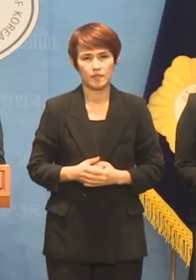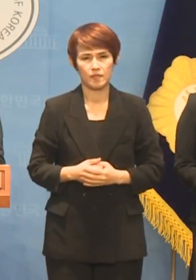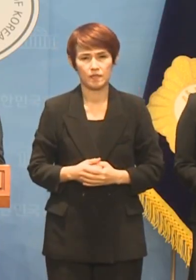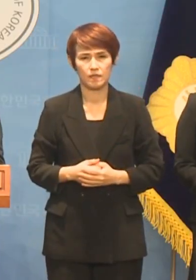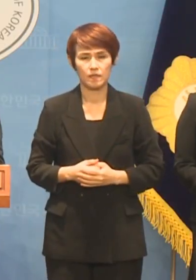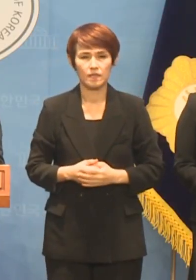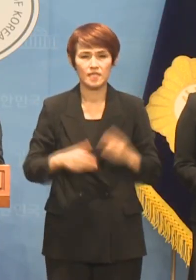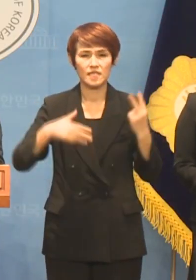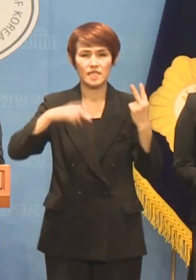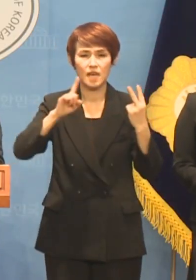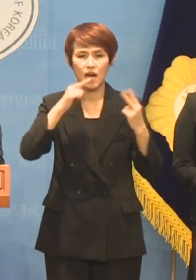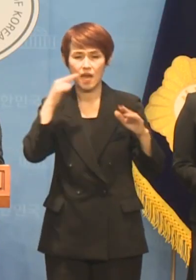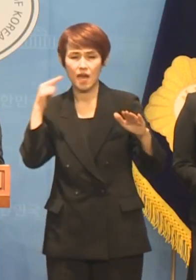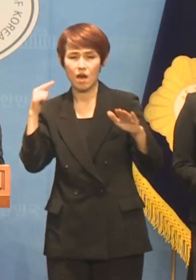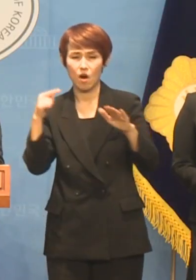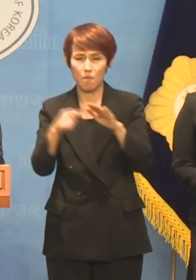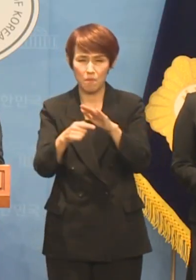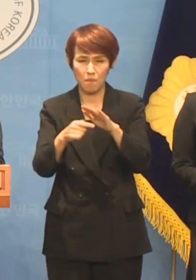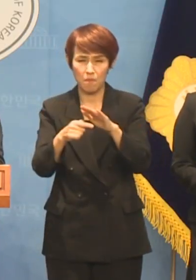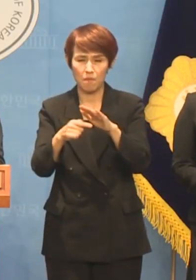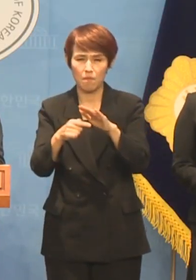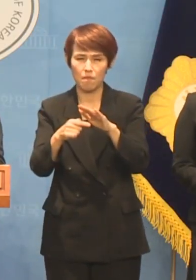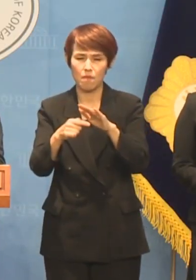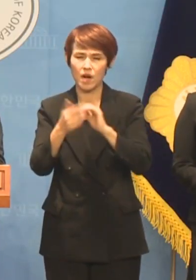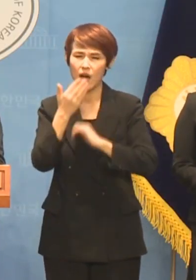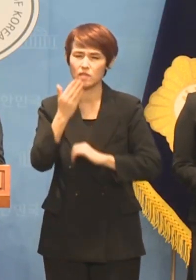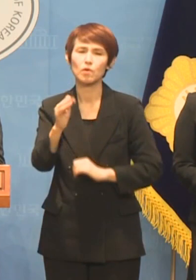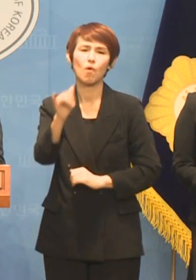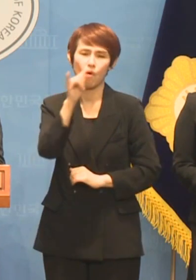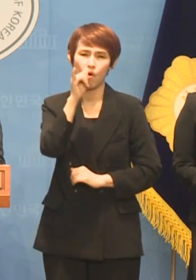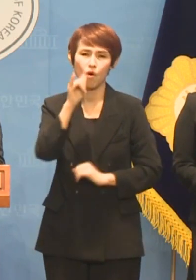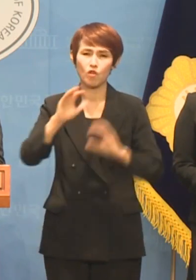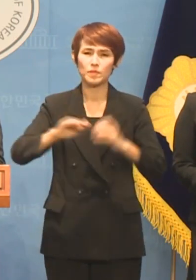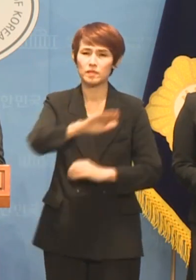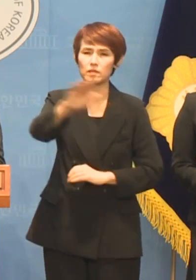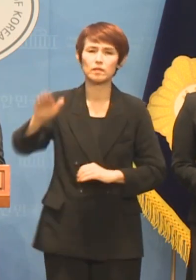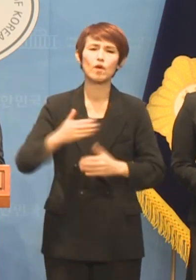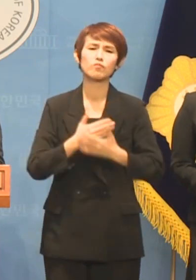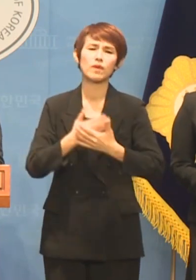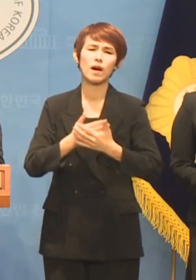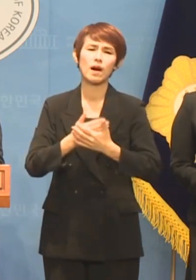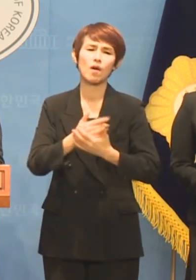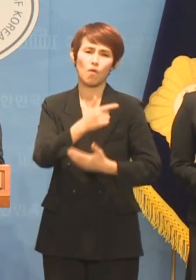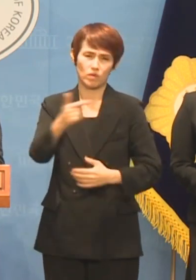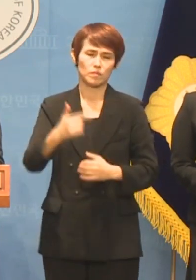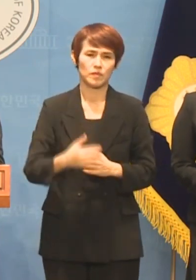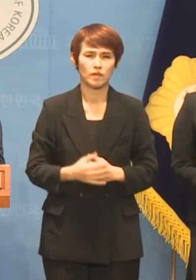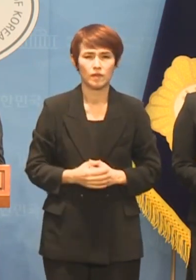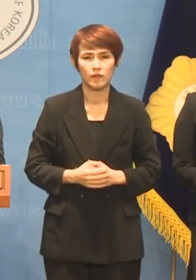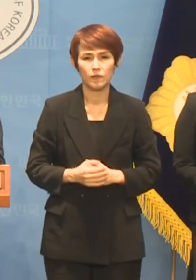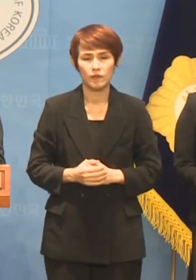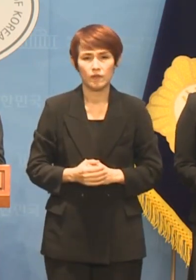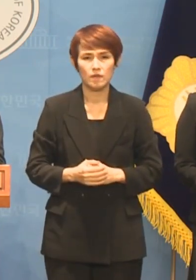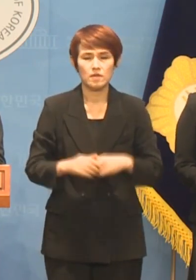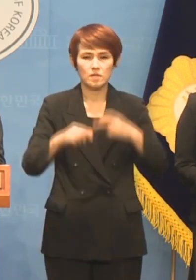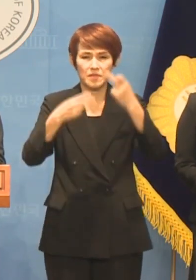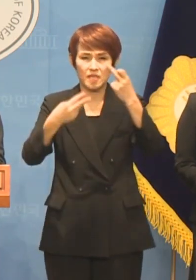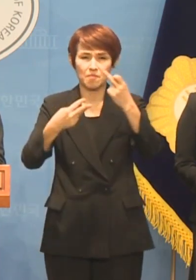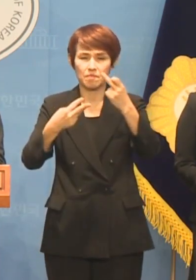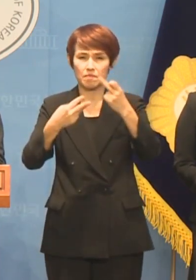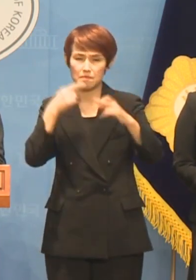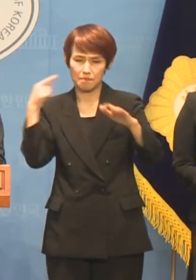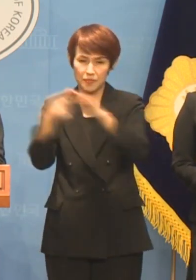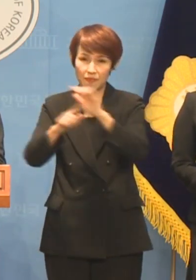2차 계엄 가능성으로 국민의 불안감이 상당히 컸습니다. 12.3 계엄